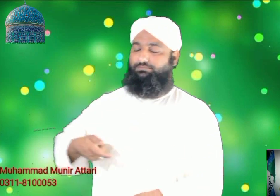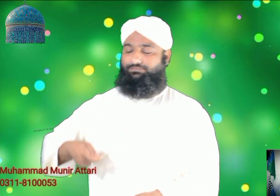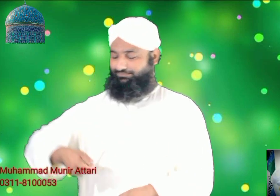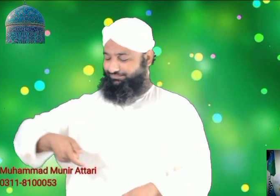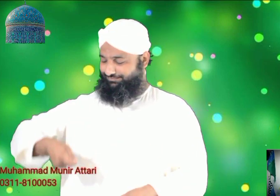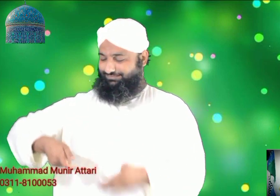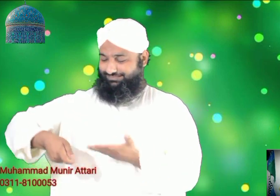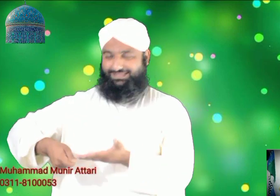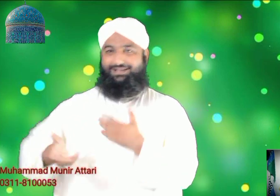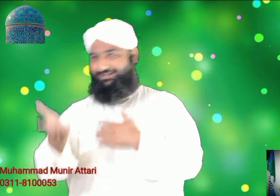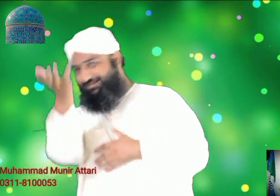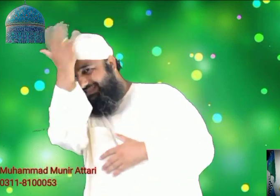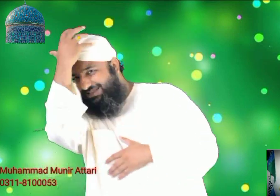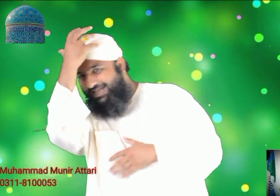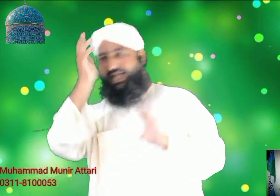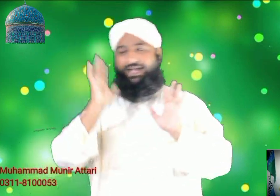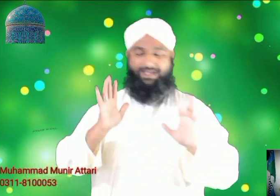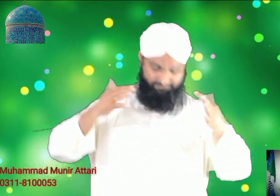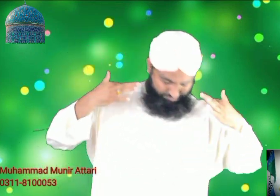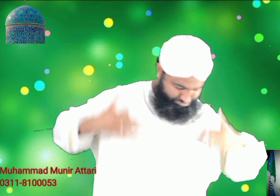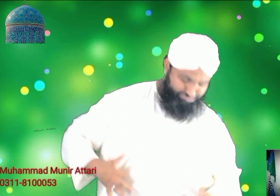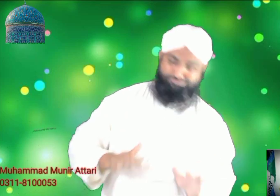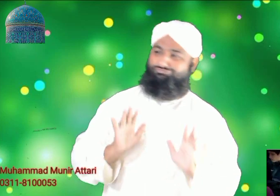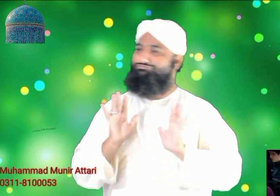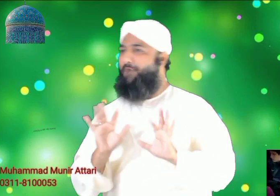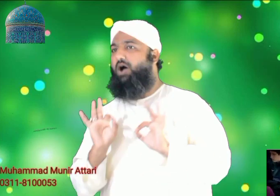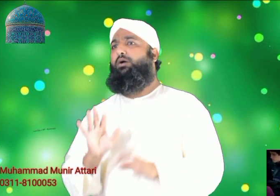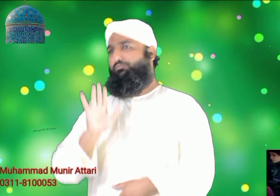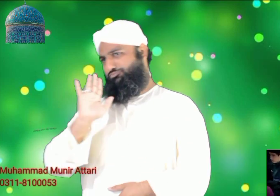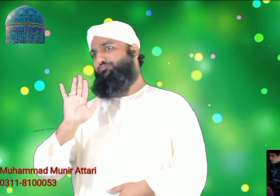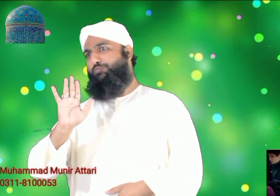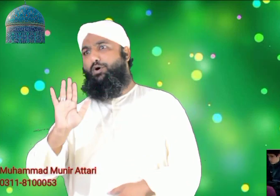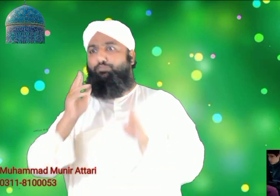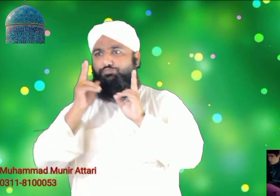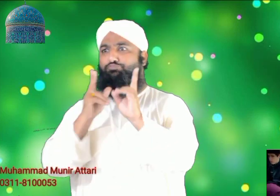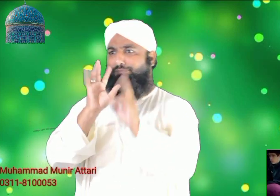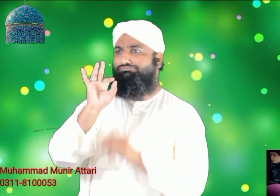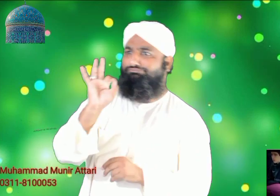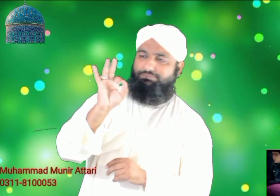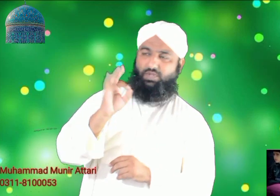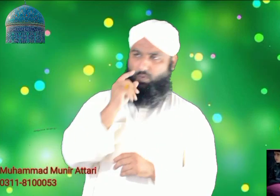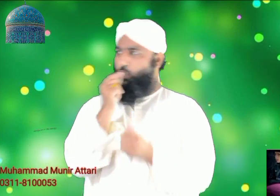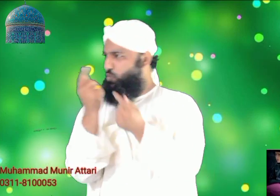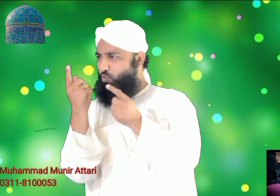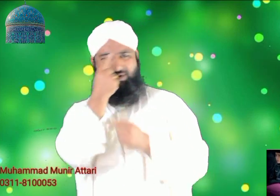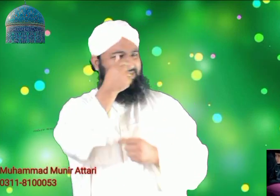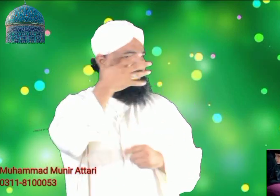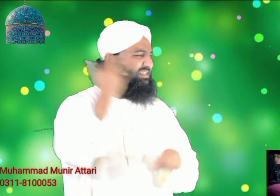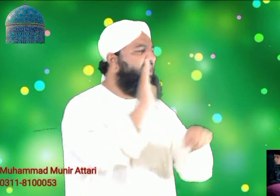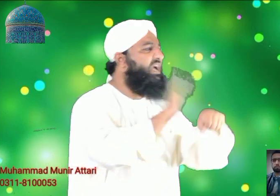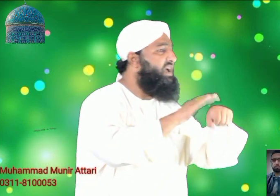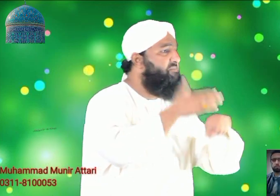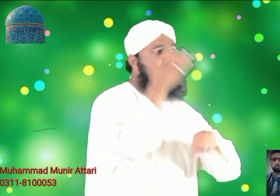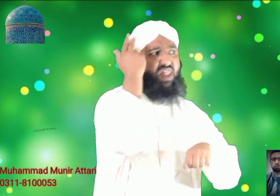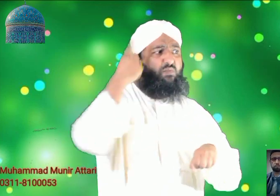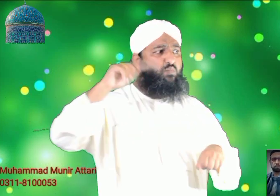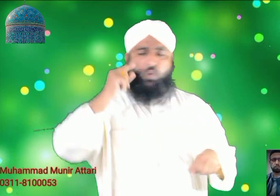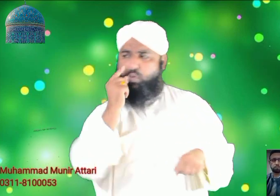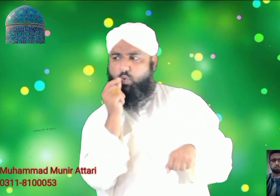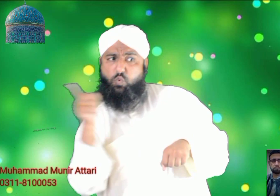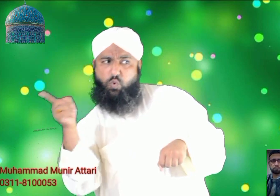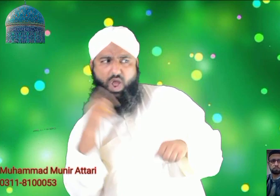لوگوں کے ٹوپی بھی لگائی ہوئی ہوتی ہے, او یار ماشاءاللہ بڑا مسجد میں تو بڑا شریف آدمی. مجھے کئی لوگ کہتے ہیں یار حبیب بھائی وہ فلاں شخص جو ہے وہ آپ